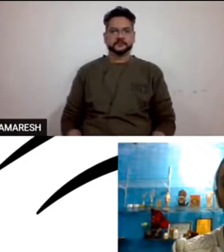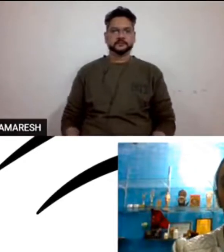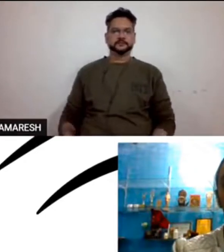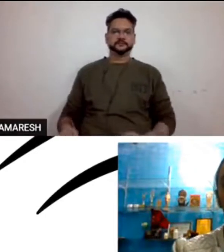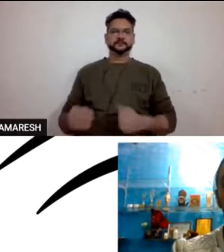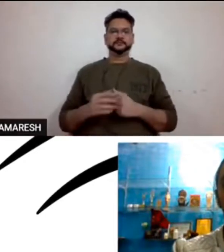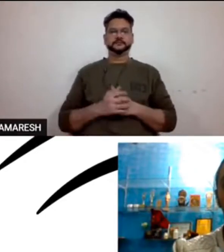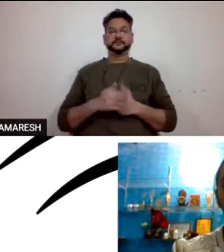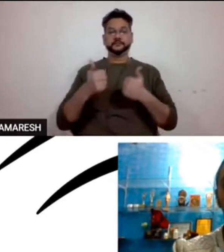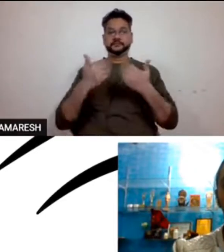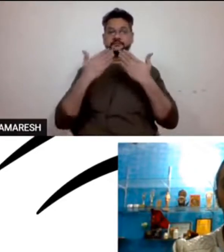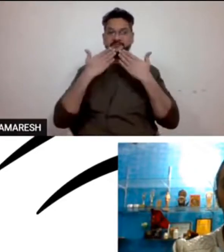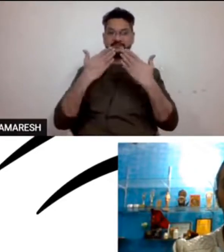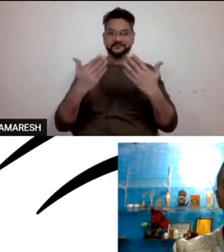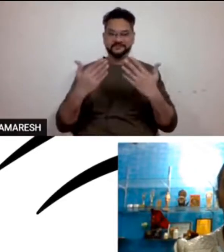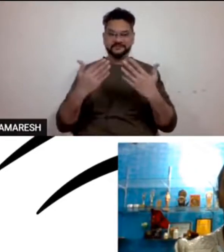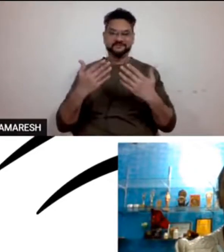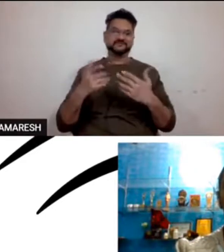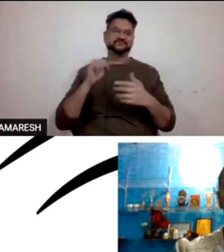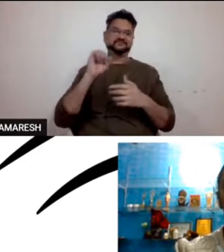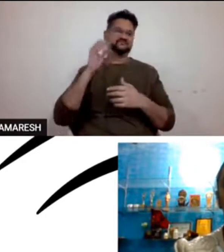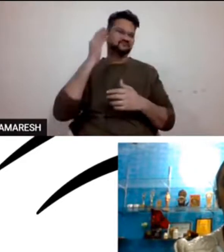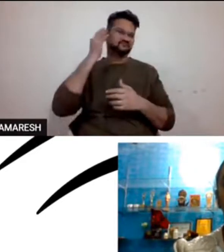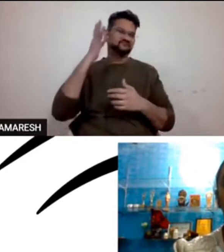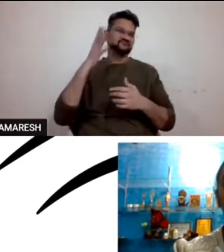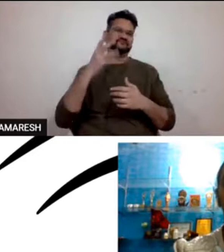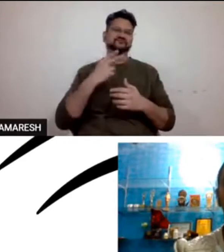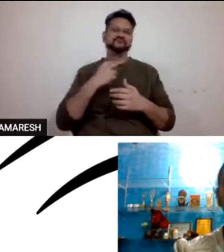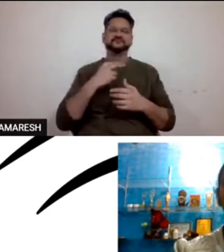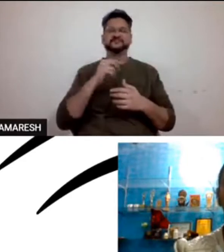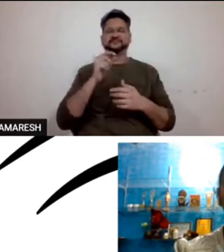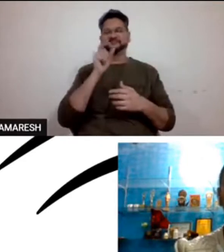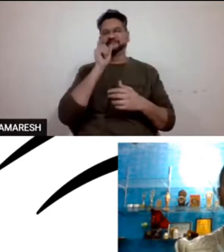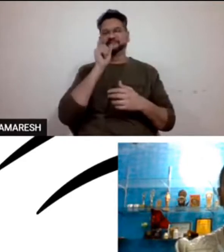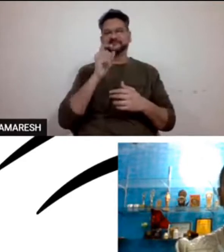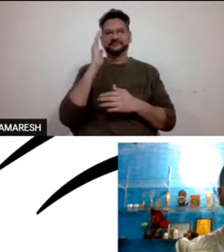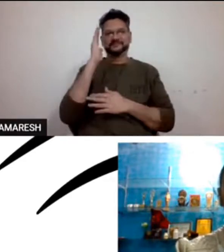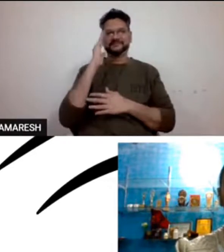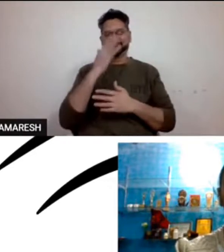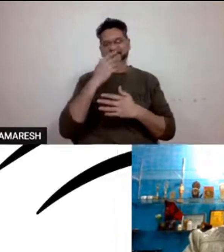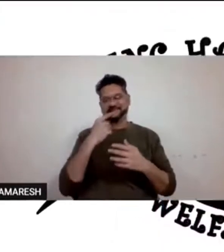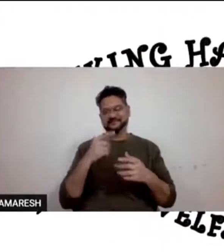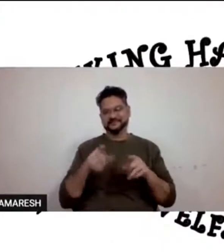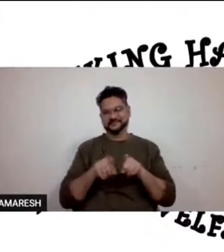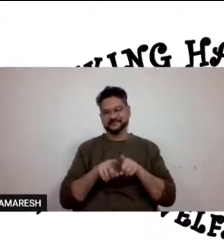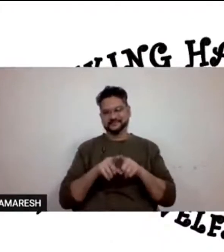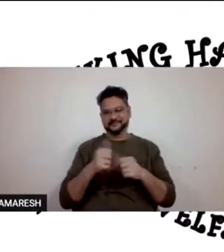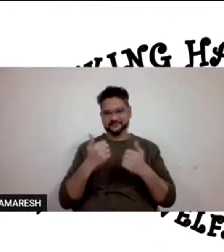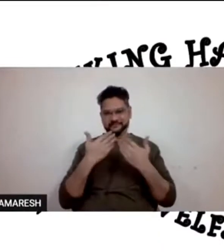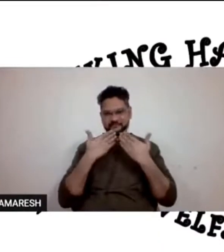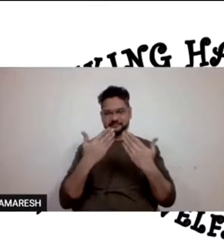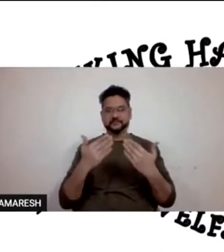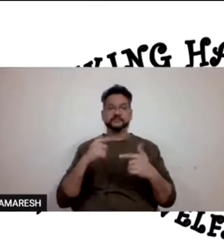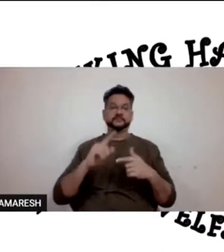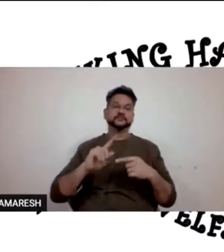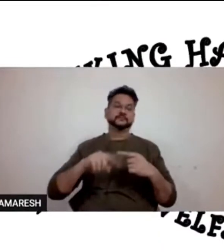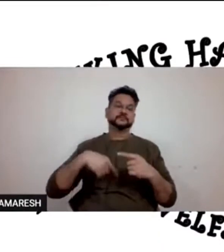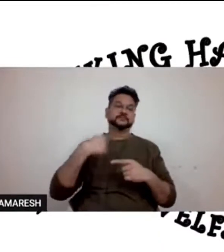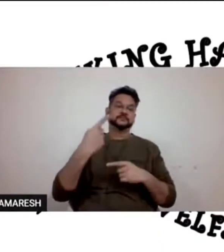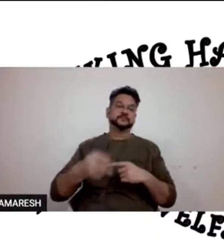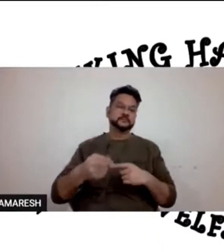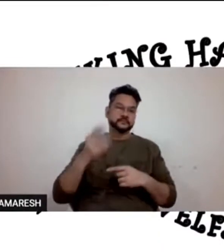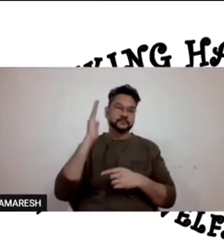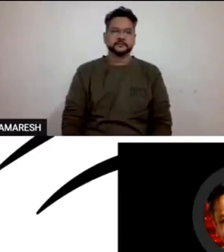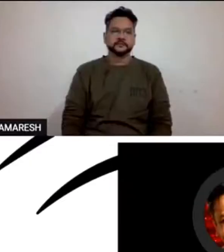Thank you, sir, for your golden words. Now, I would like to invite our next speaker, Mr. Shiva